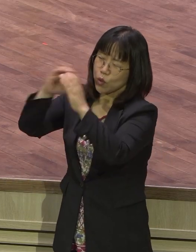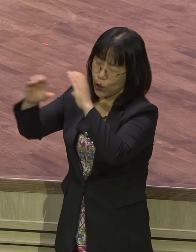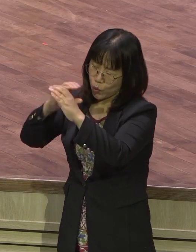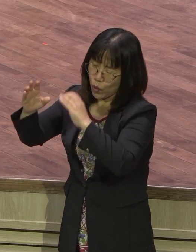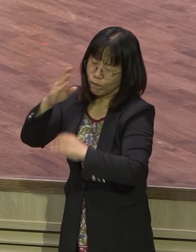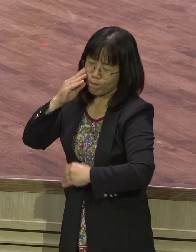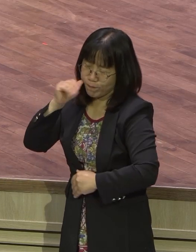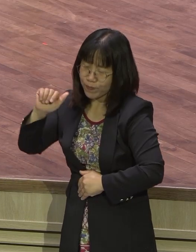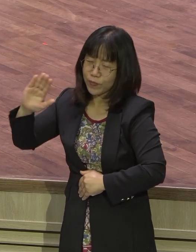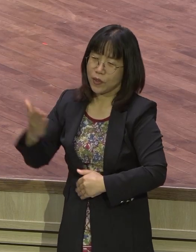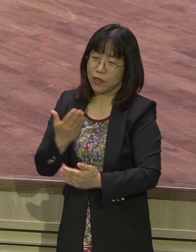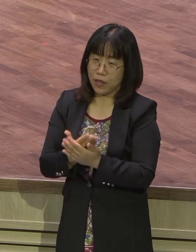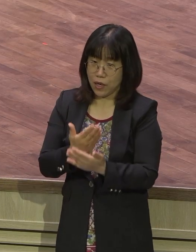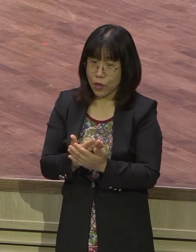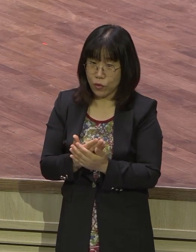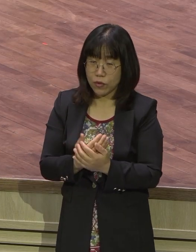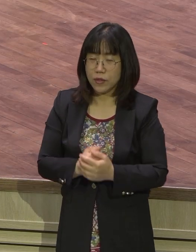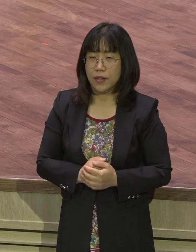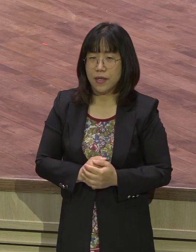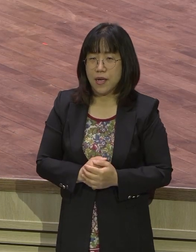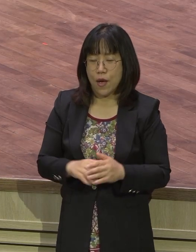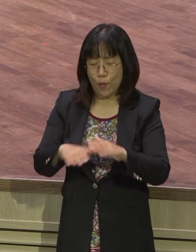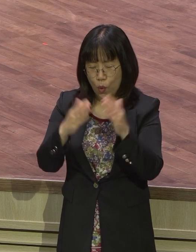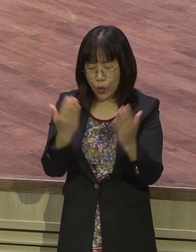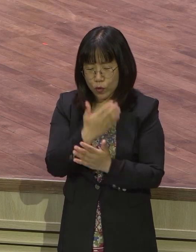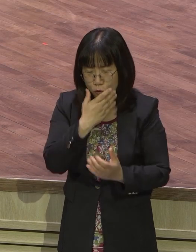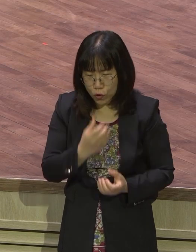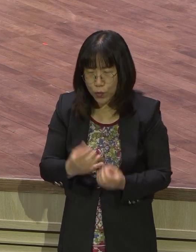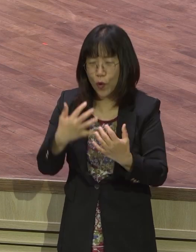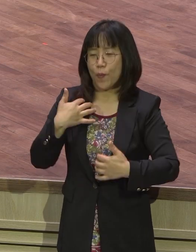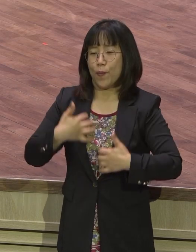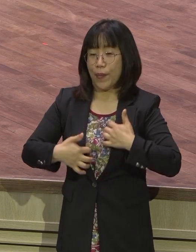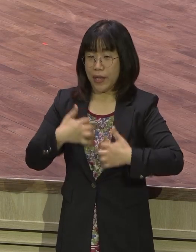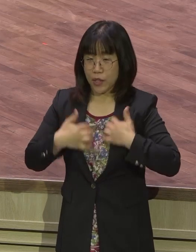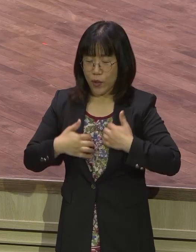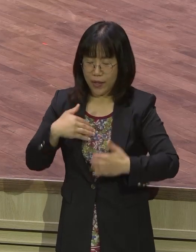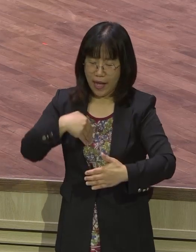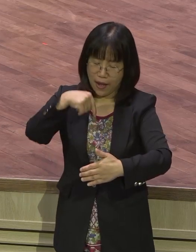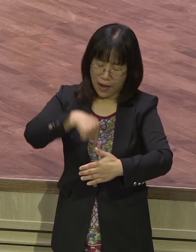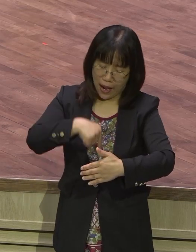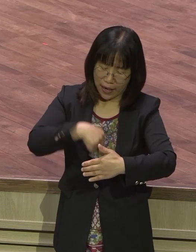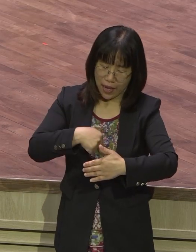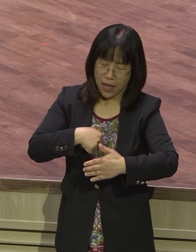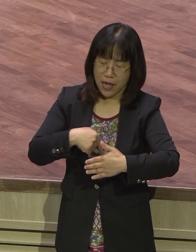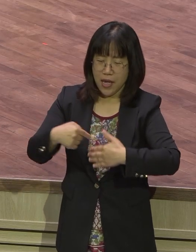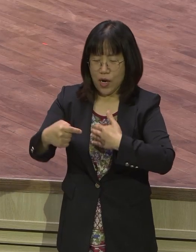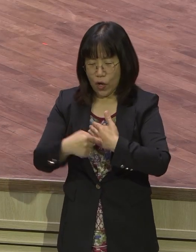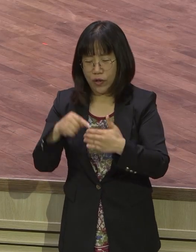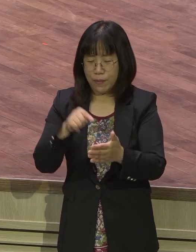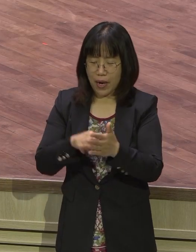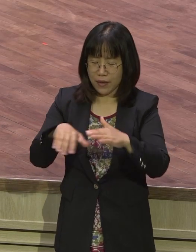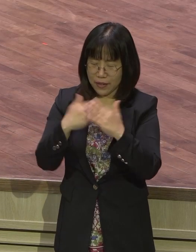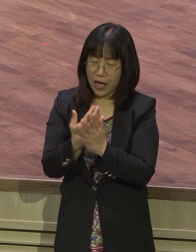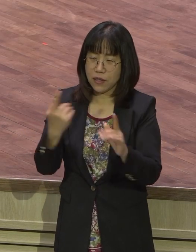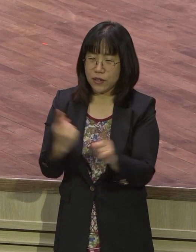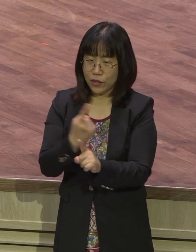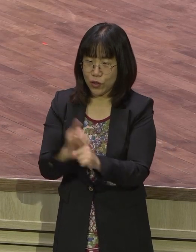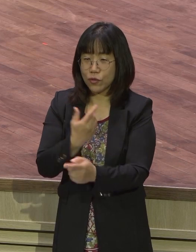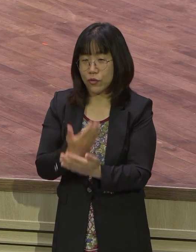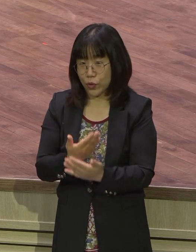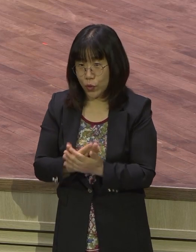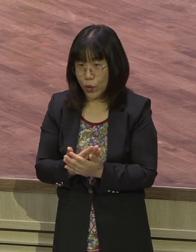주옵사사 예비된 모든 축복을 누리고 예수 것을 통하여 내 속에 모든 내면 외면 다 치유되게 하여 주옵사사